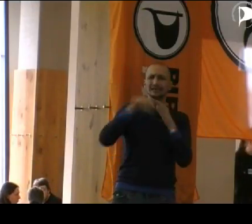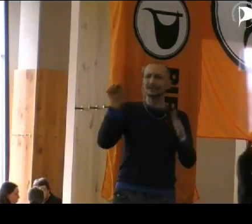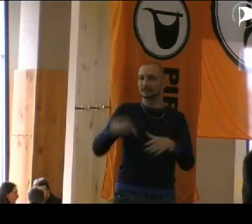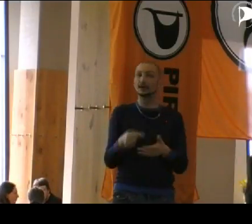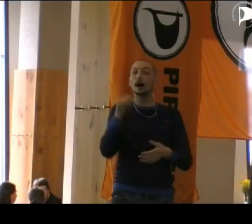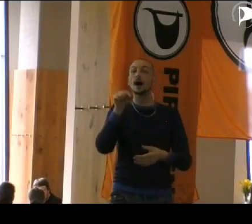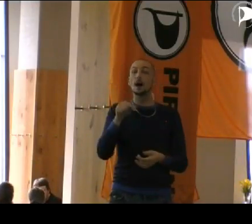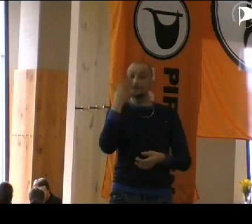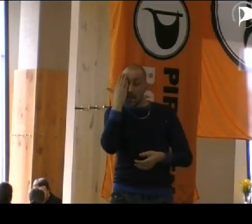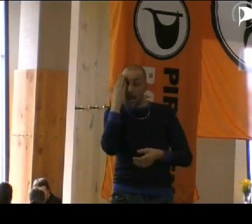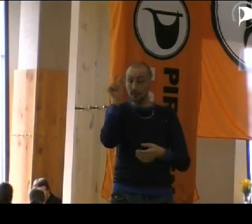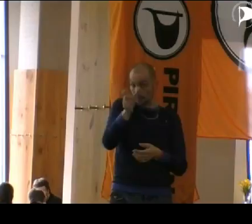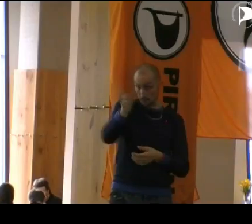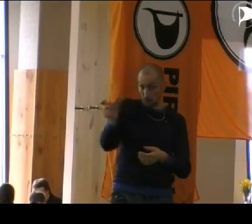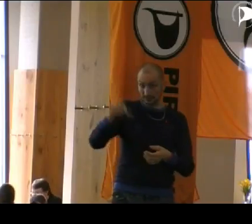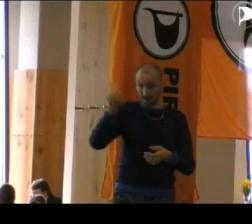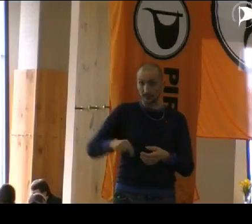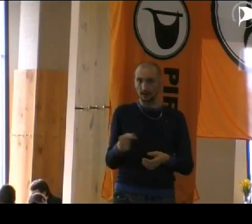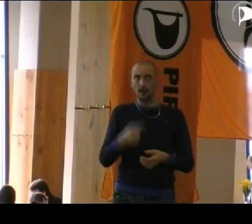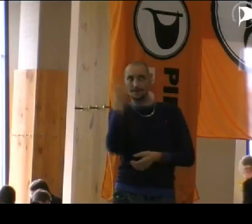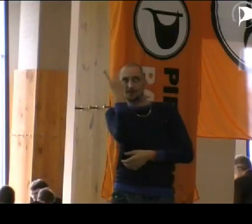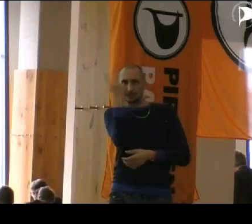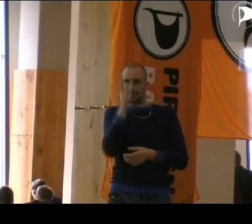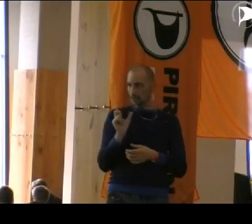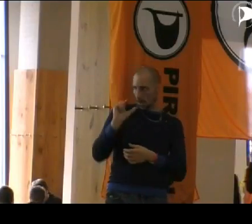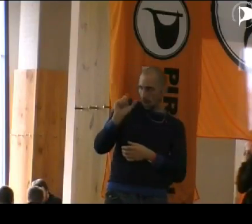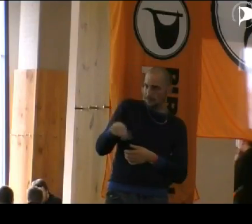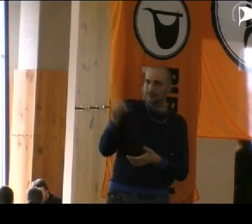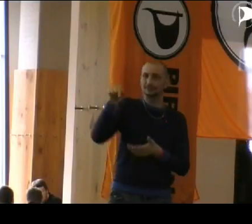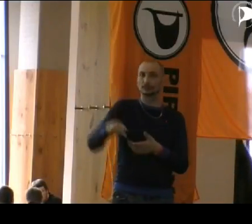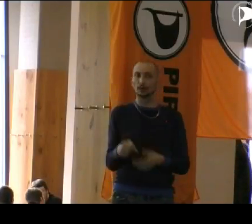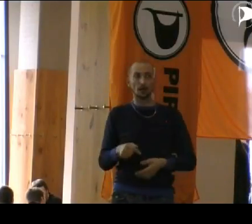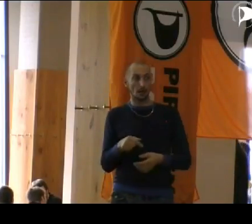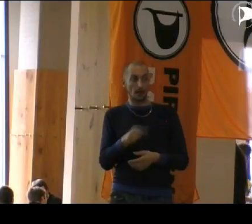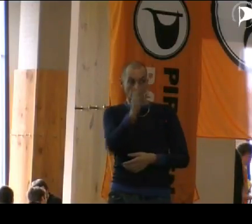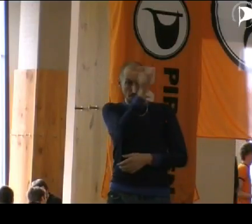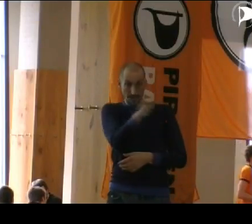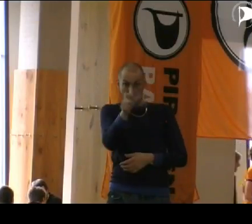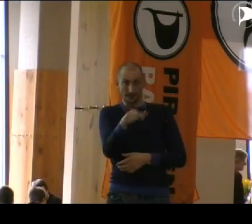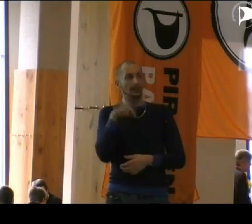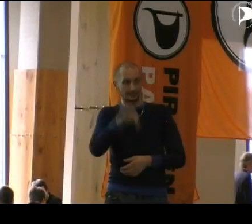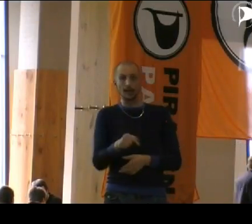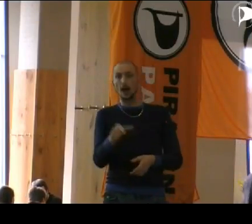verständnis zeigen habe ich das gefühl dass wir das nicht auf den abschluss gekommen